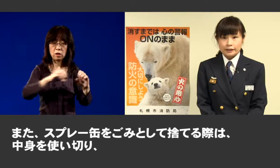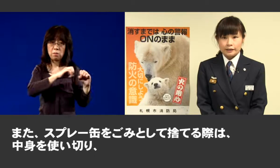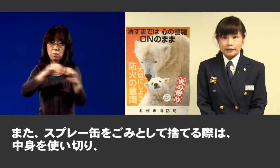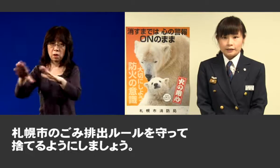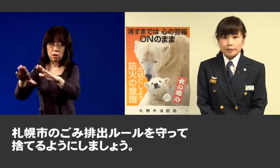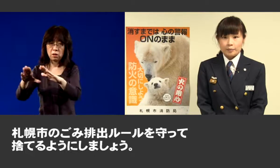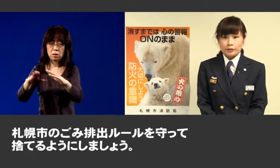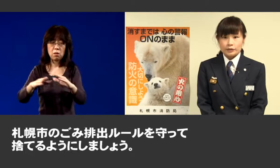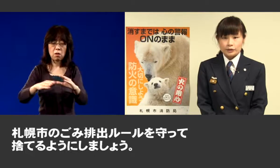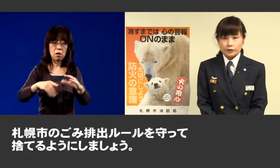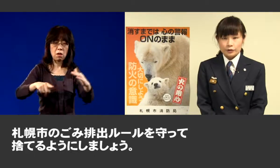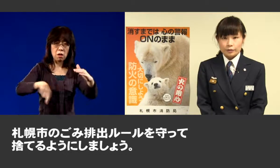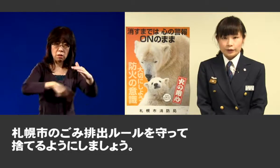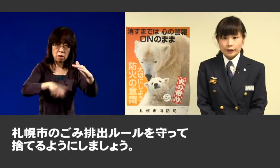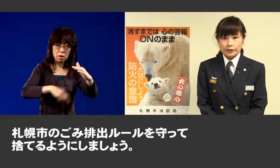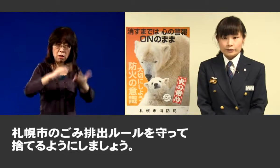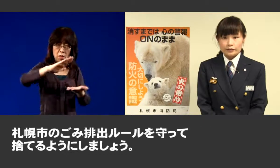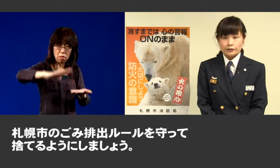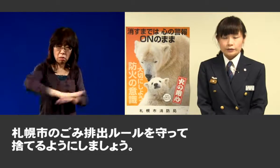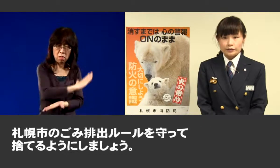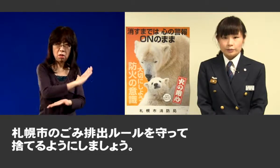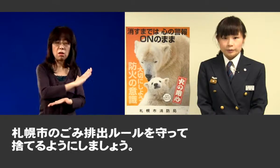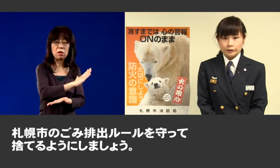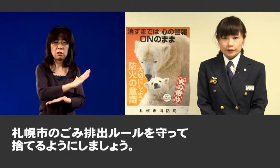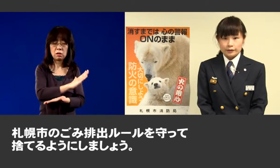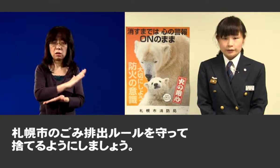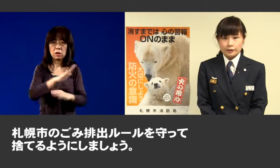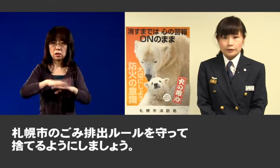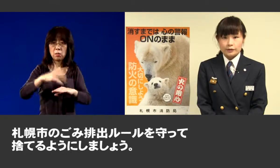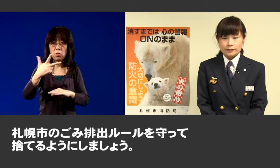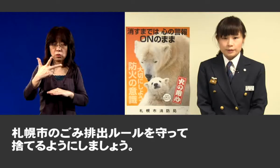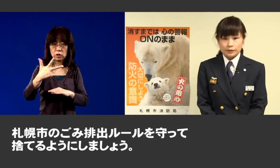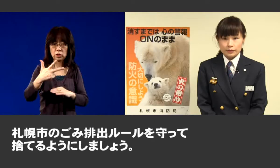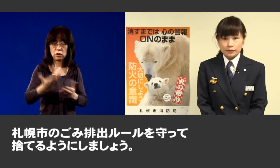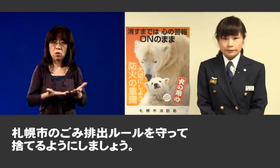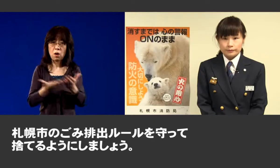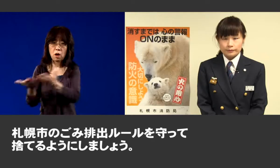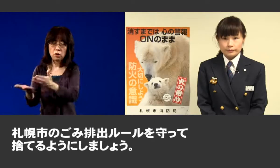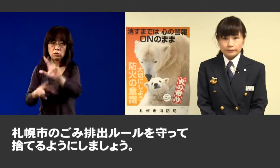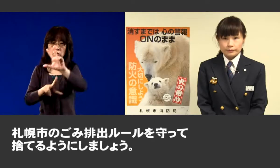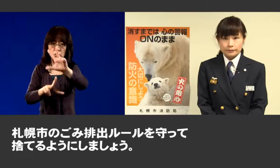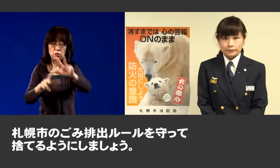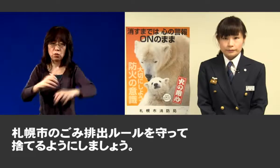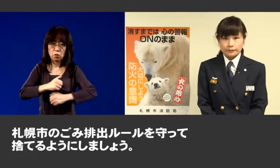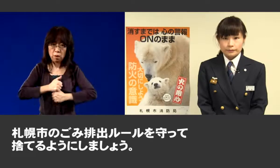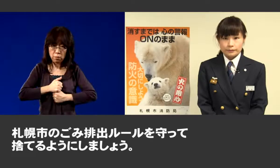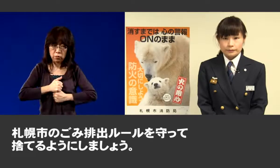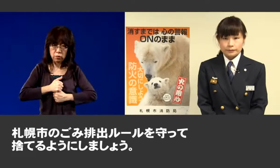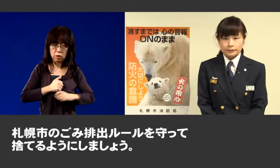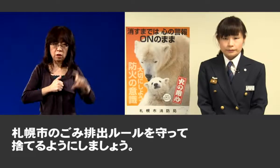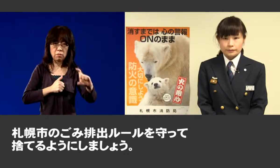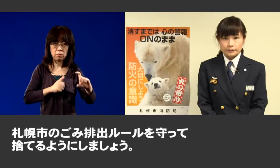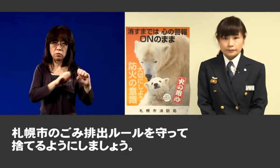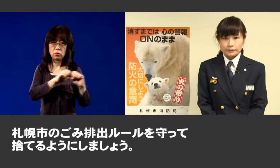い切り、札幌市のゴミ排出ルールを守って捨てるようにしましょう。